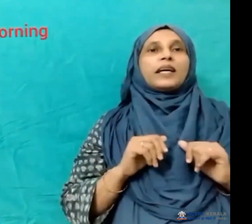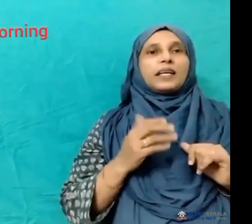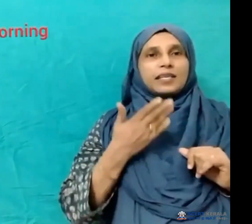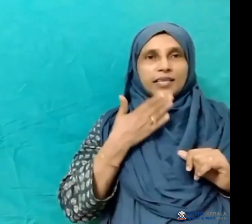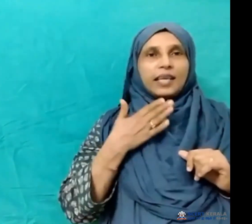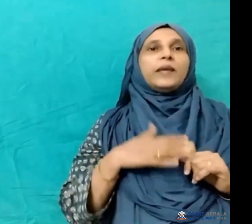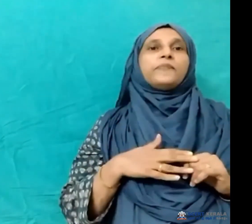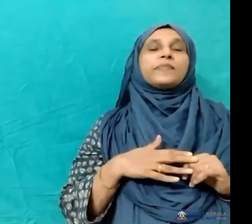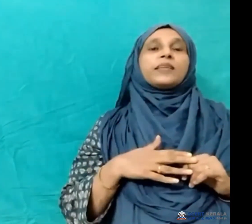10-ാം ക്ലാസ്സിലെ